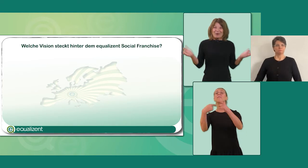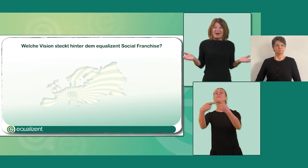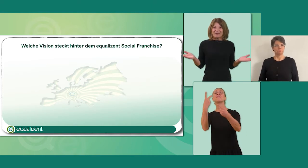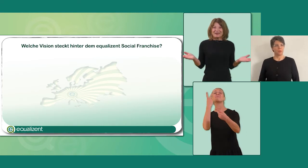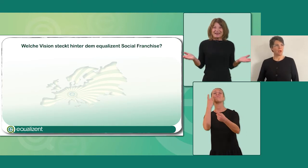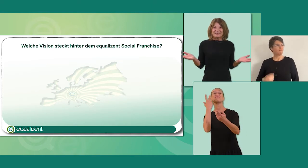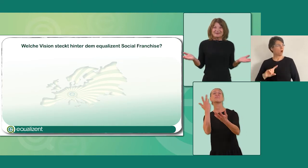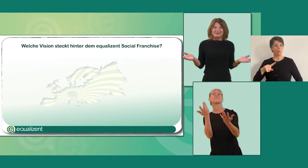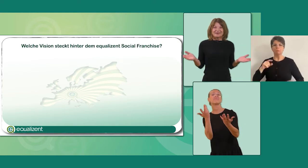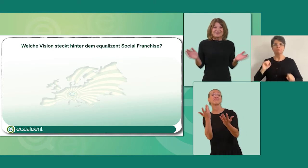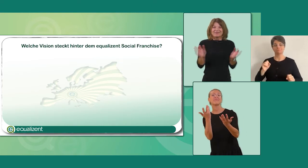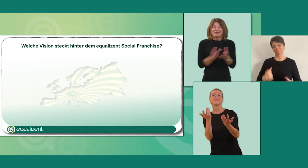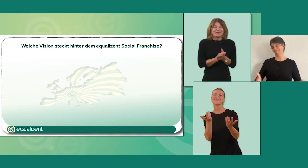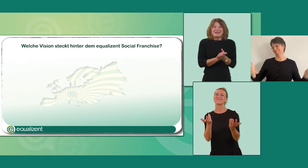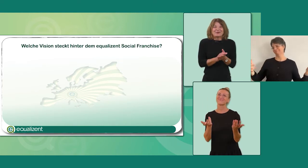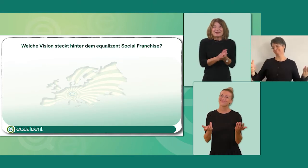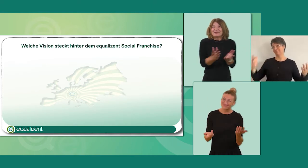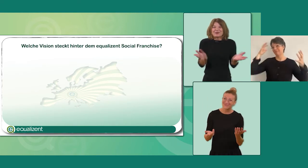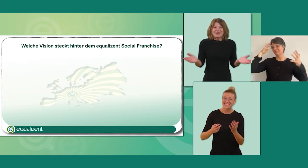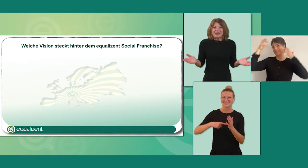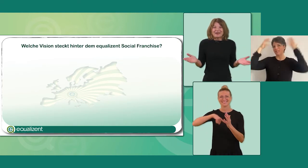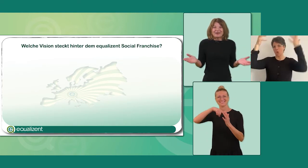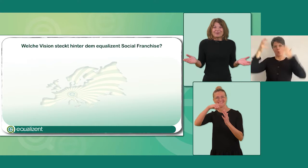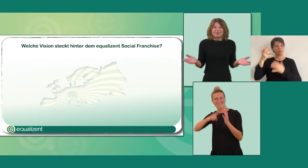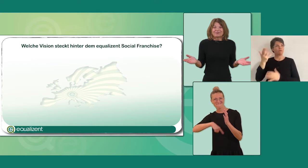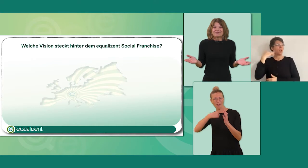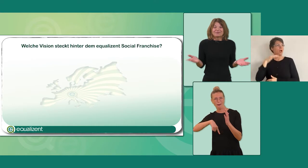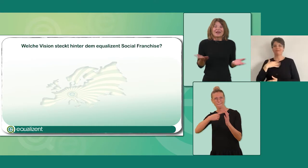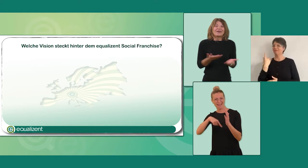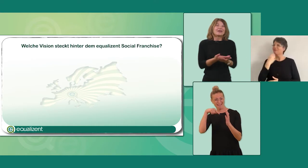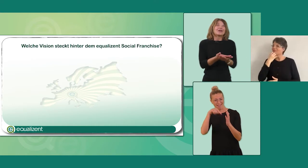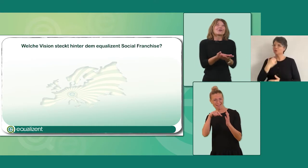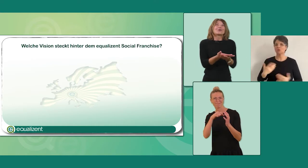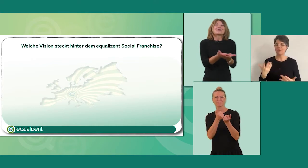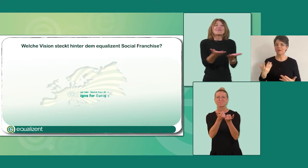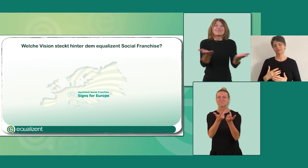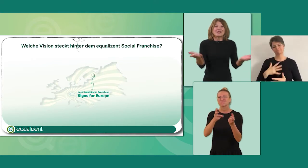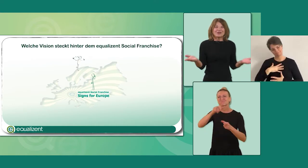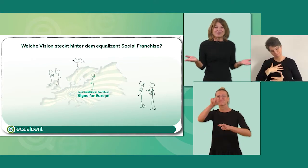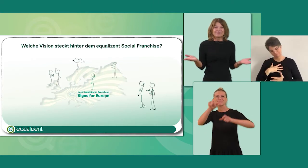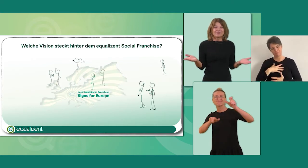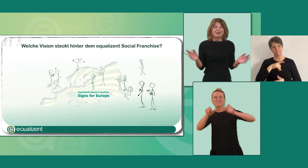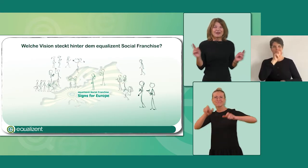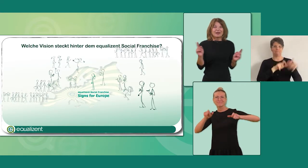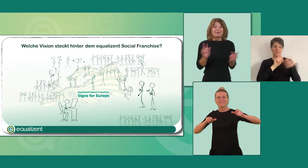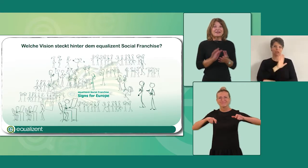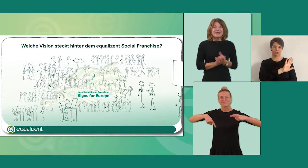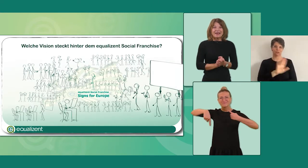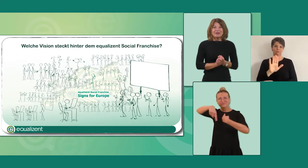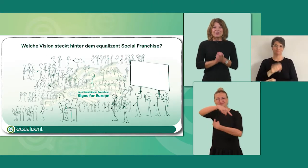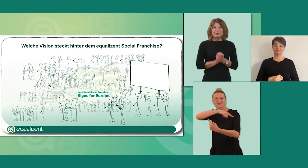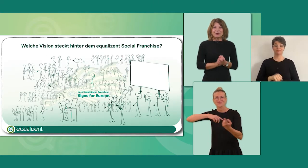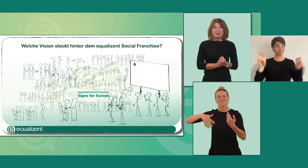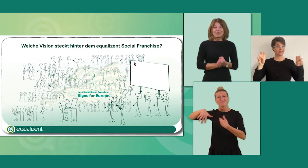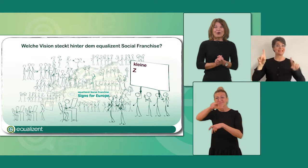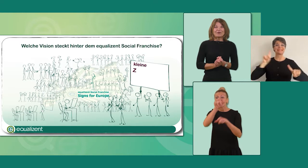Warum machen wir das? Was hat unsere Vision angetrieben? Es geht uns um die Menschen. Mit Science